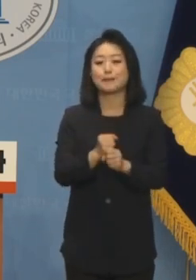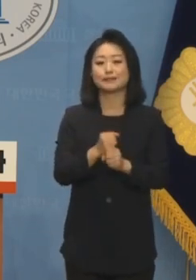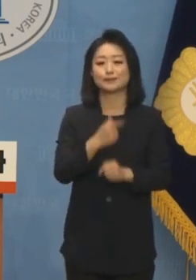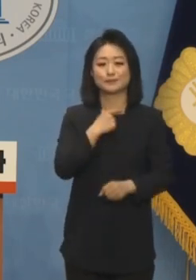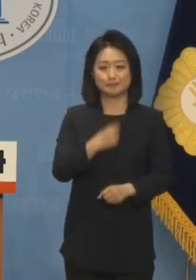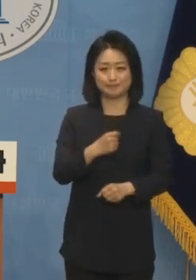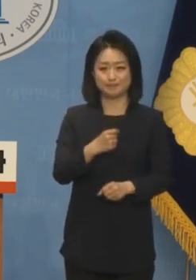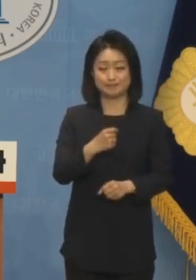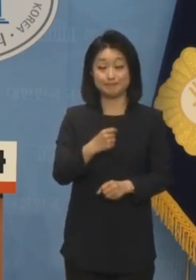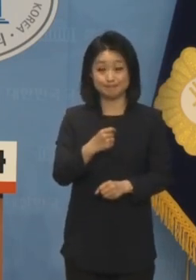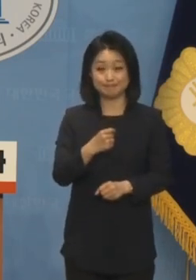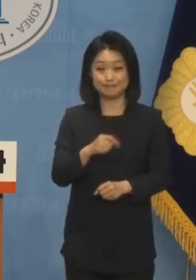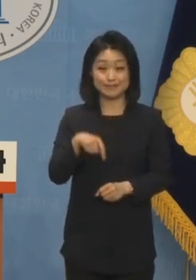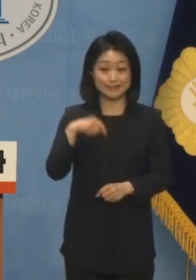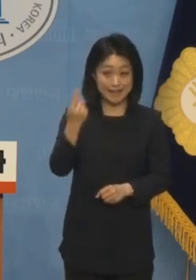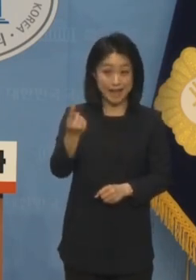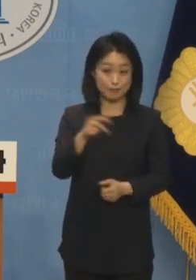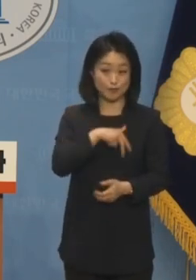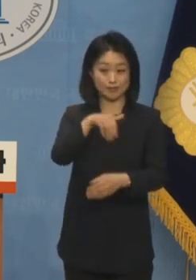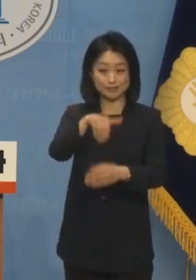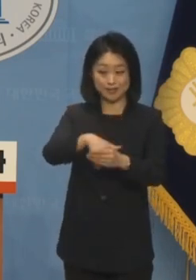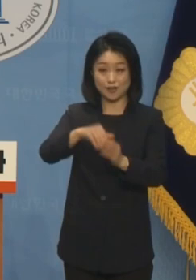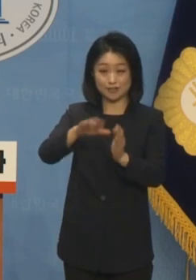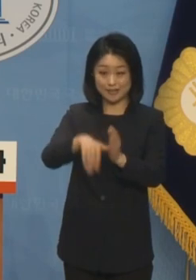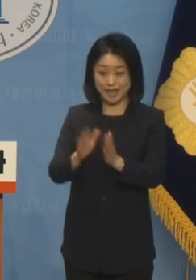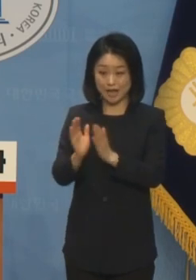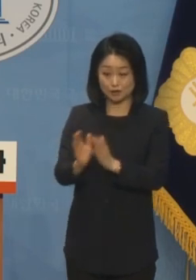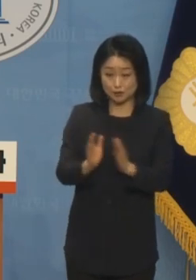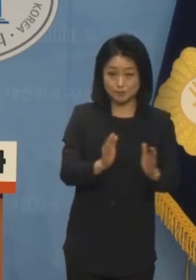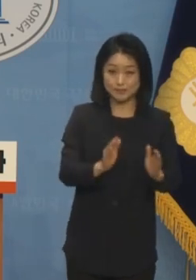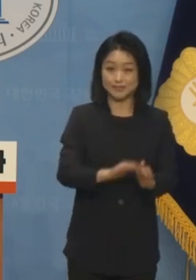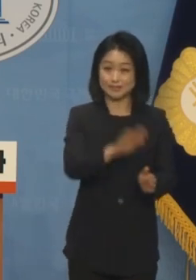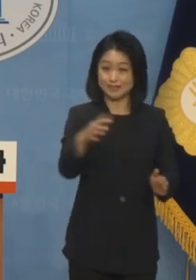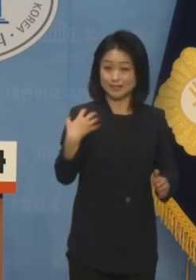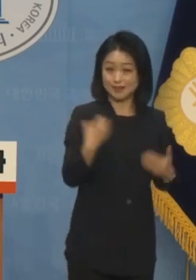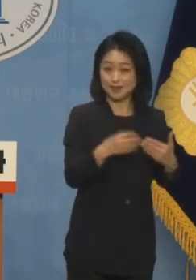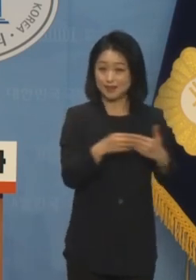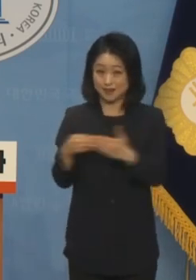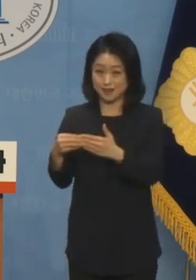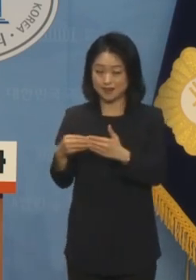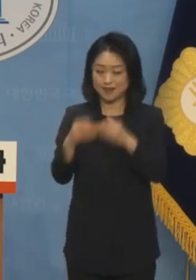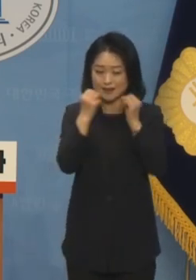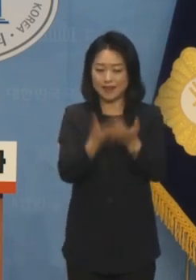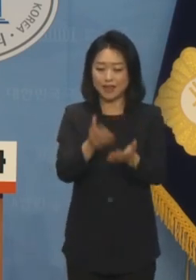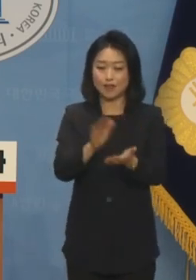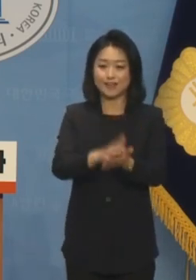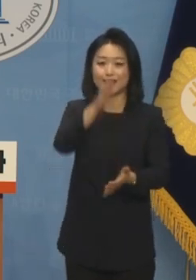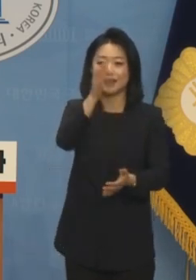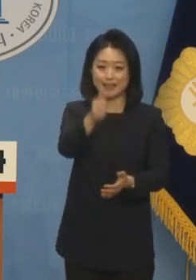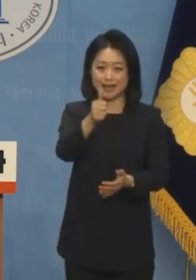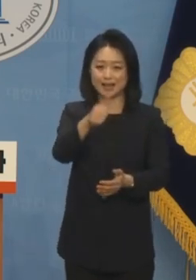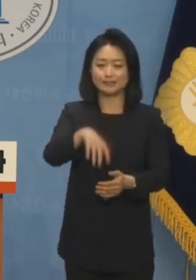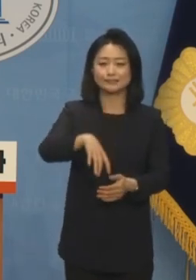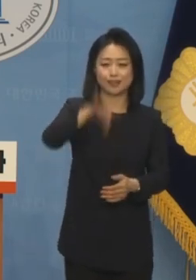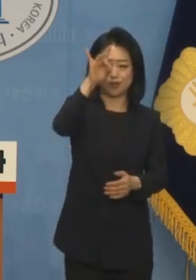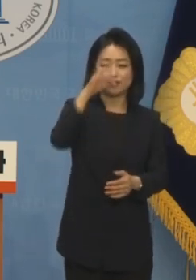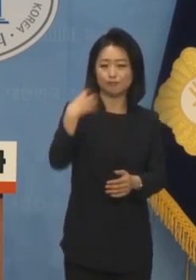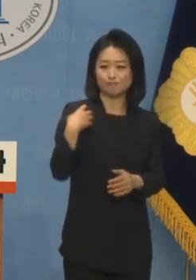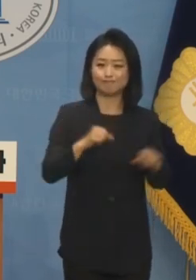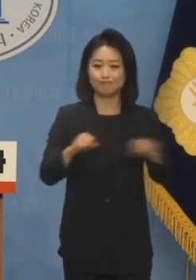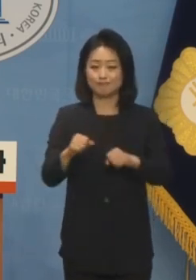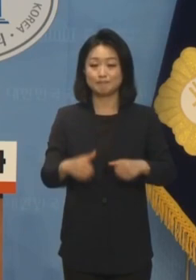만들겠습니다. 그것이 다음 시즌을 준비하는 스토브리그를 이끌어 나가는 개혁신당 첫 번째 과제라고